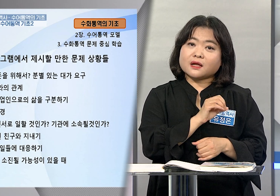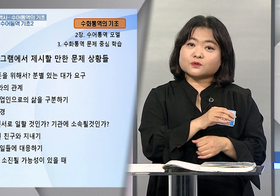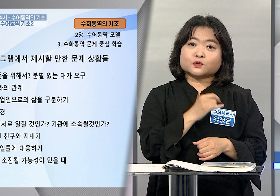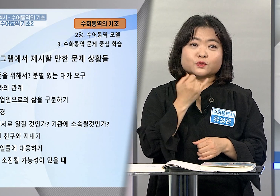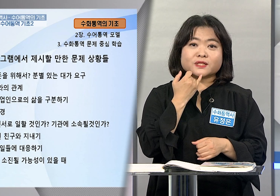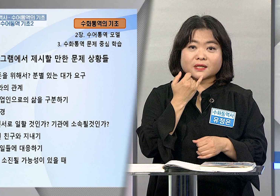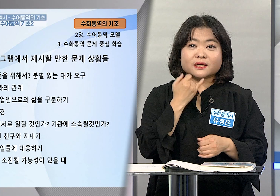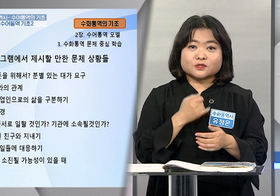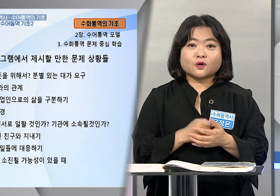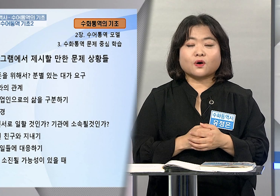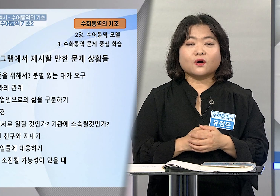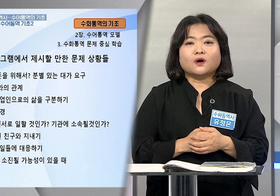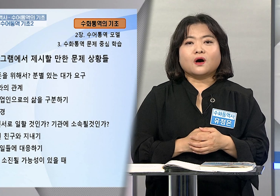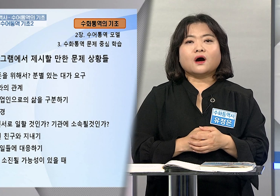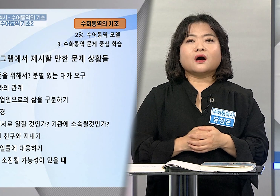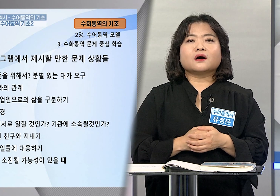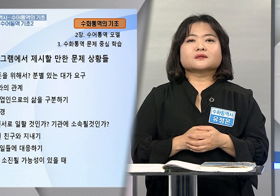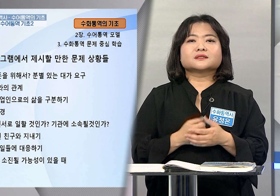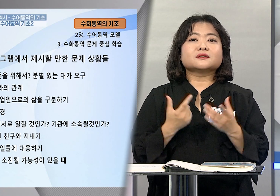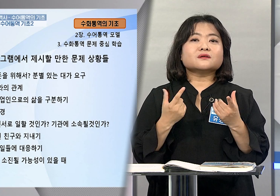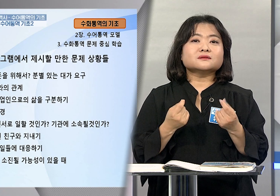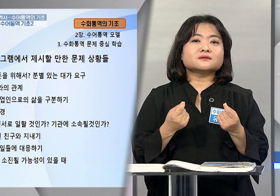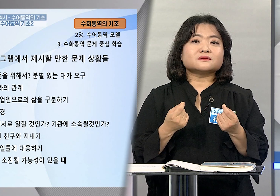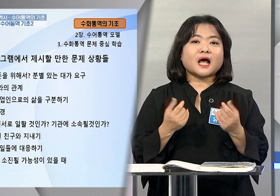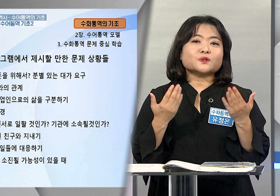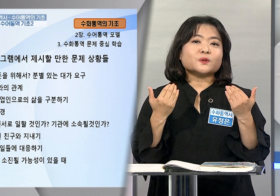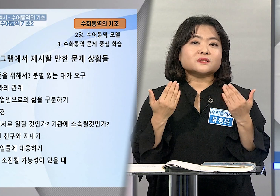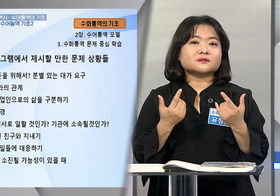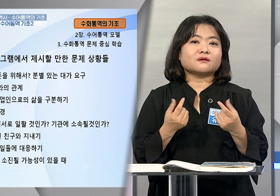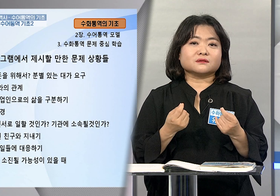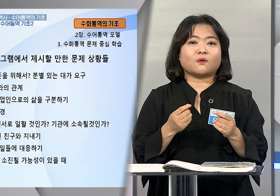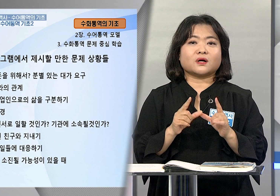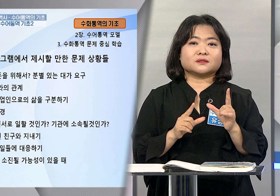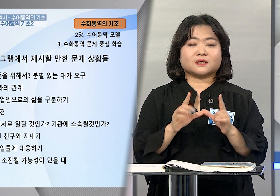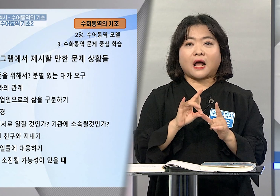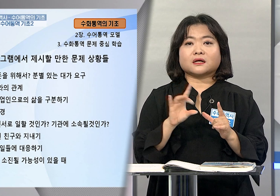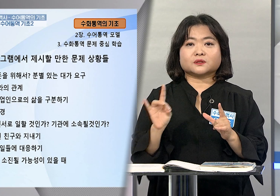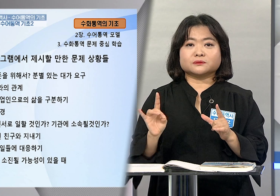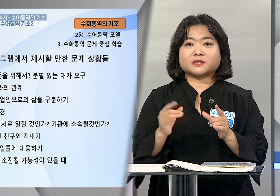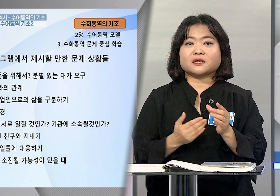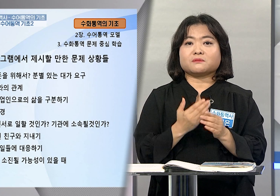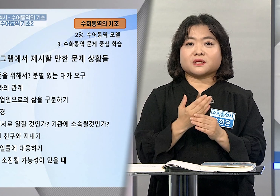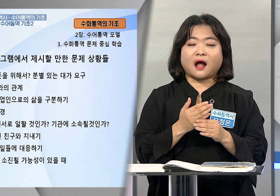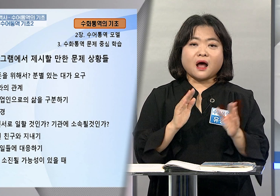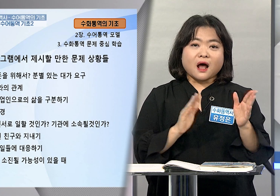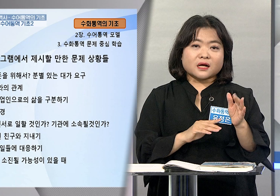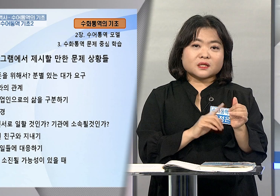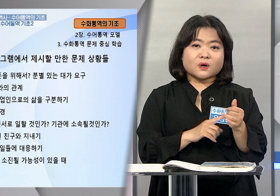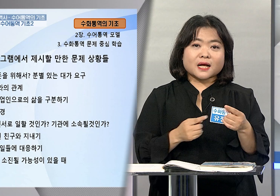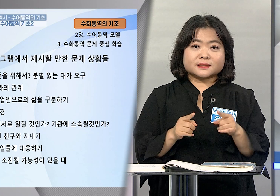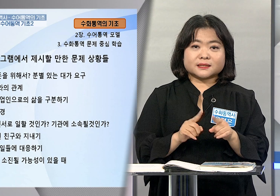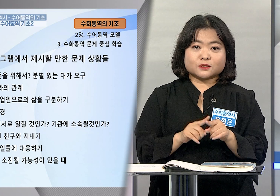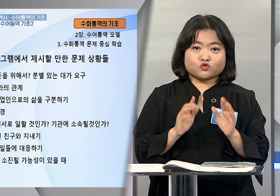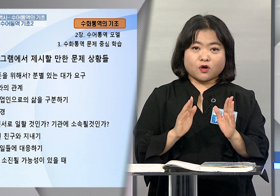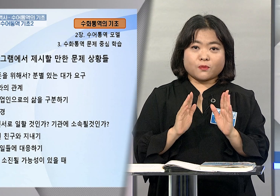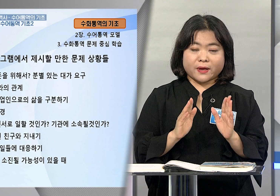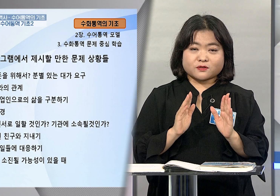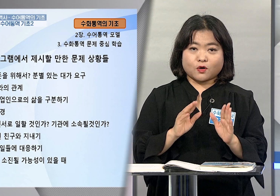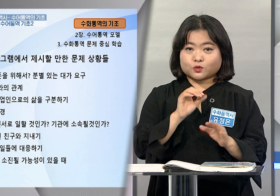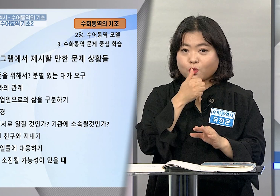것도 괜찮겠죠. 그런 학교에서는 그런 상황들이 가끔 생깁니다. 학생과 같이 수업에서